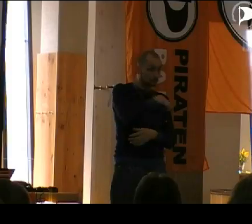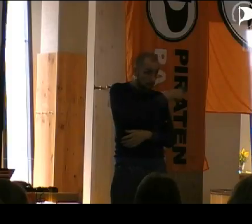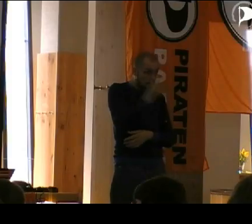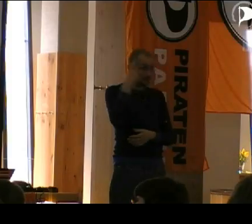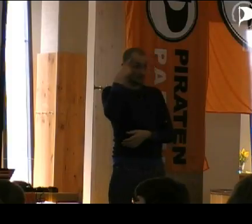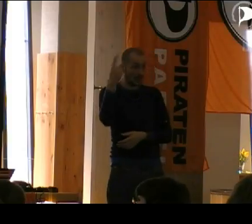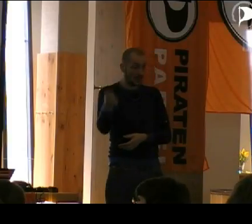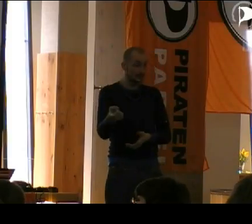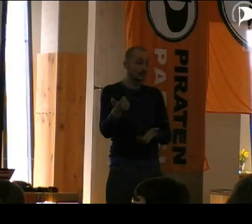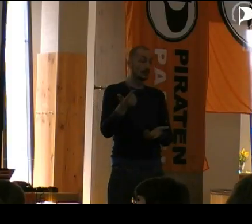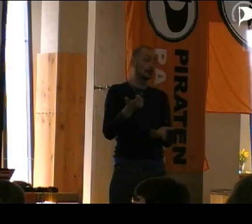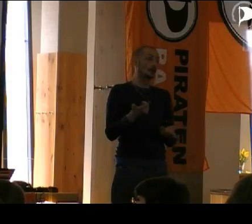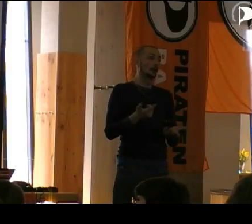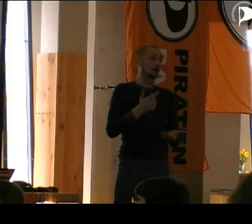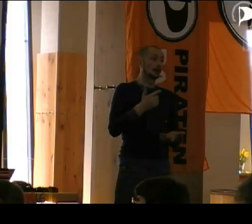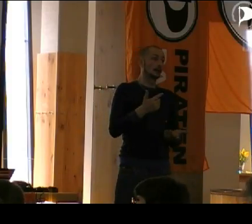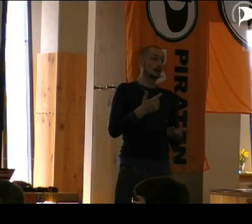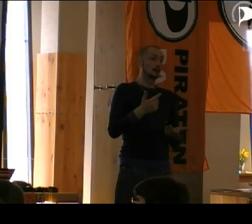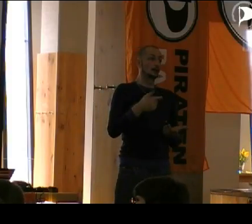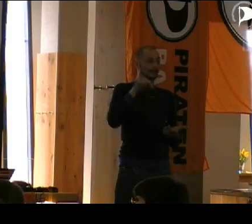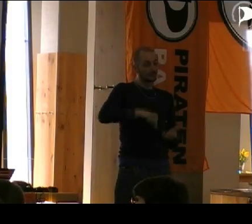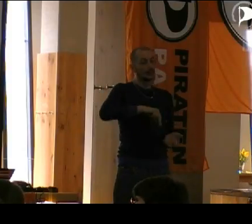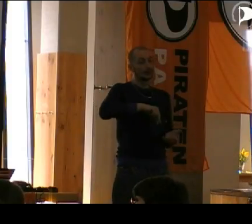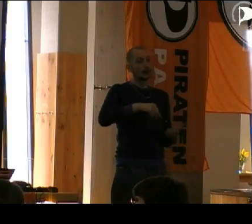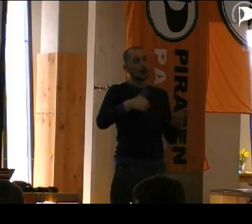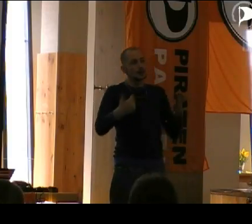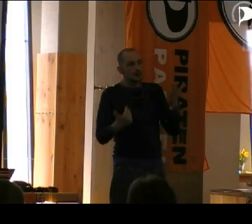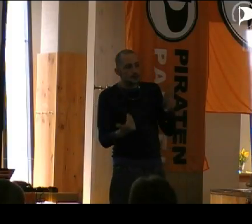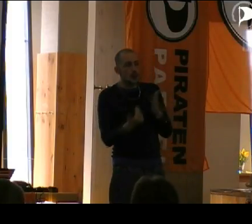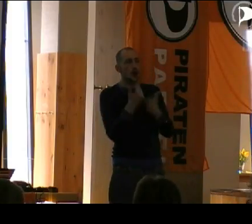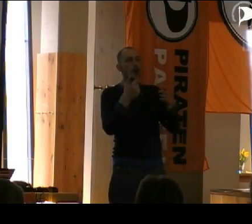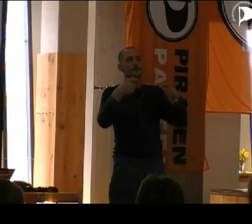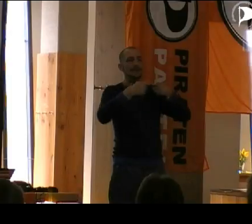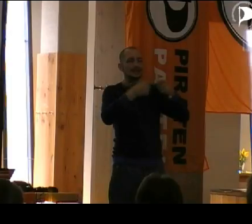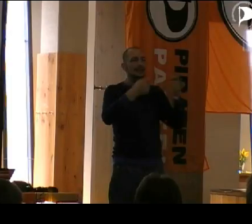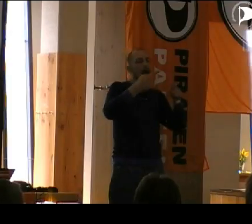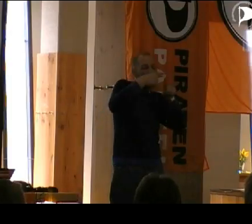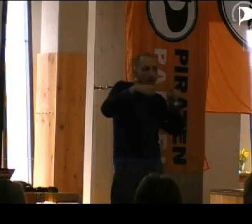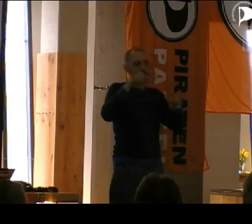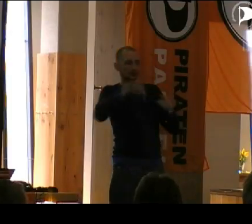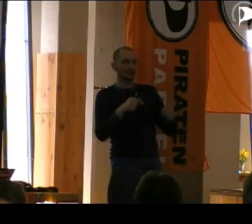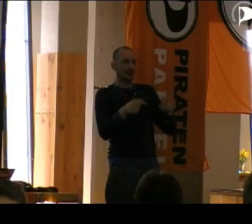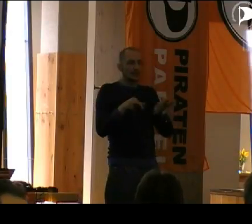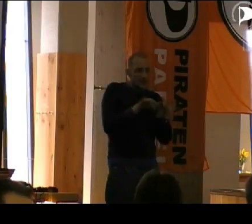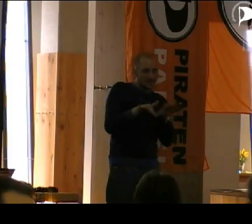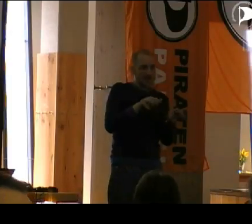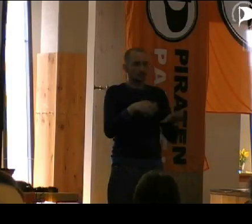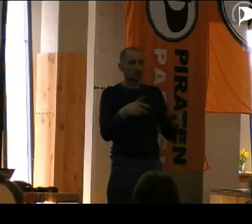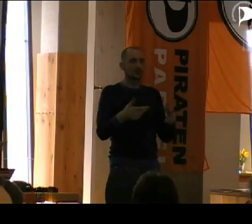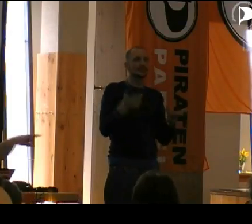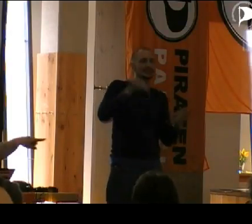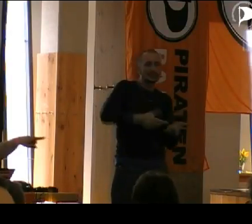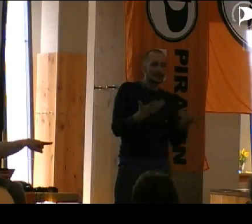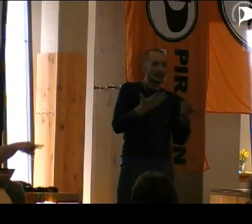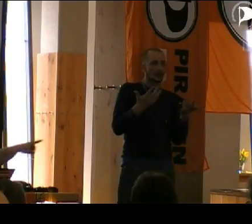wir ja mit dem sinne nach umstellung ist damit ihre verwaltung stecken das hat uns hier im land ist in relative